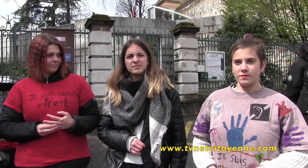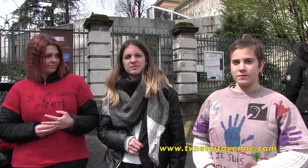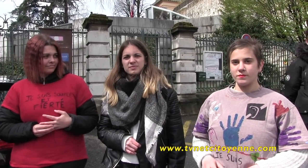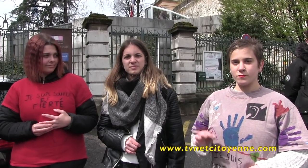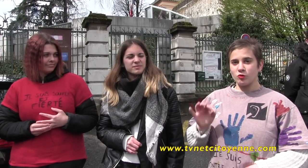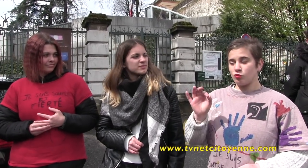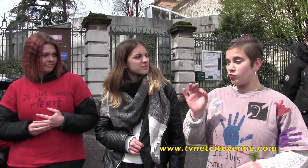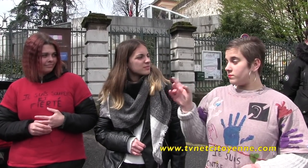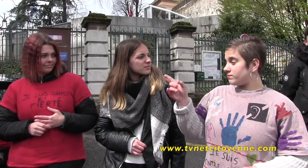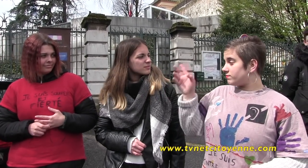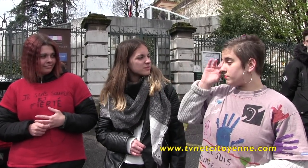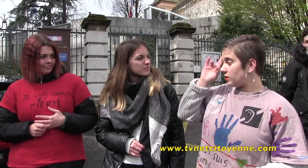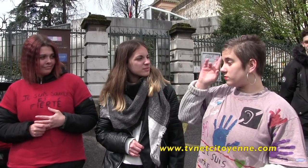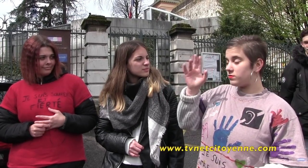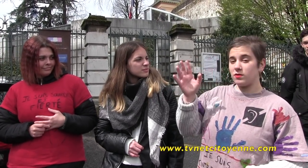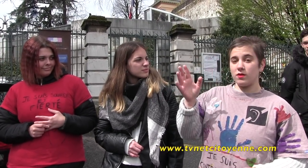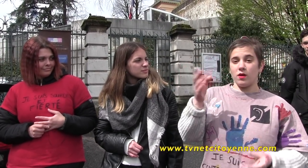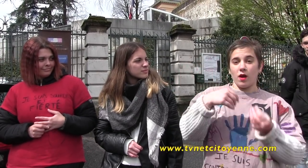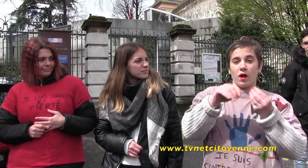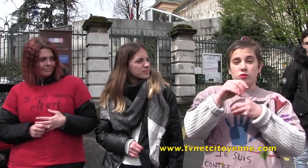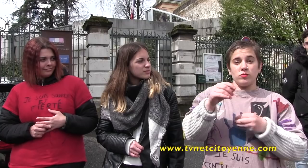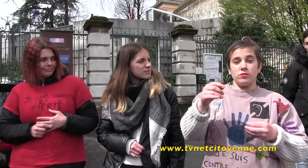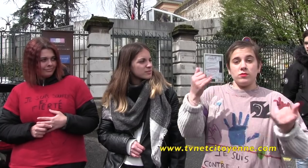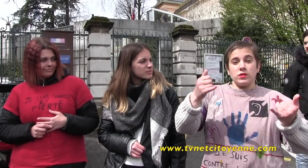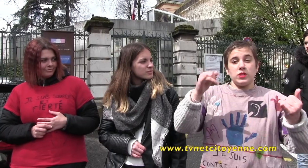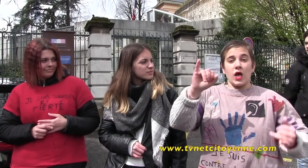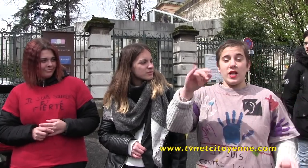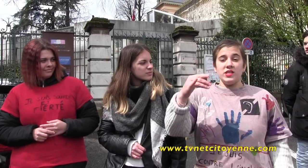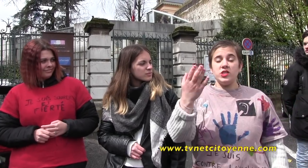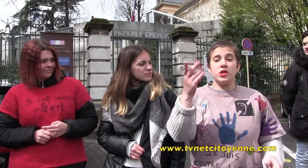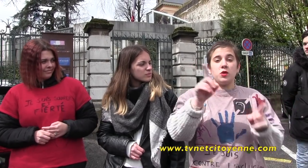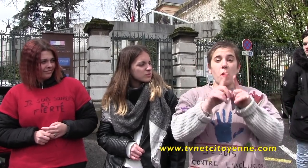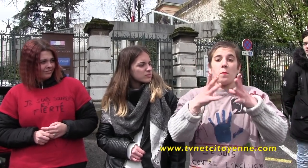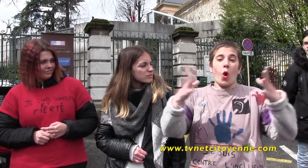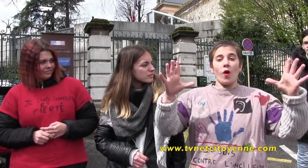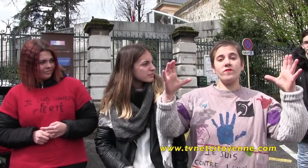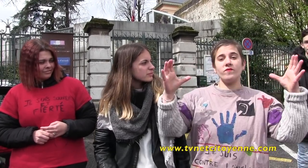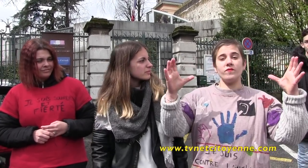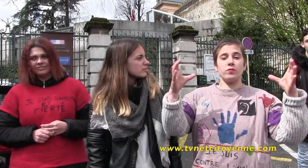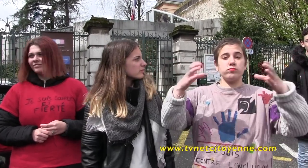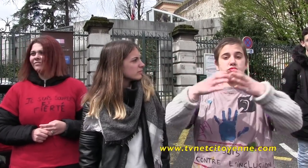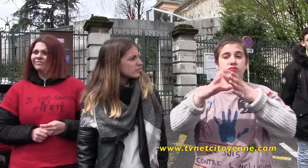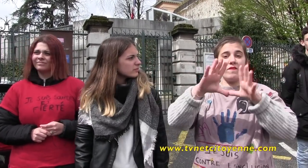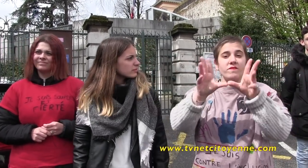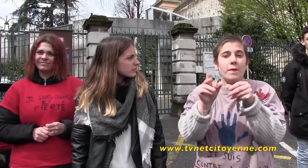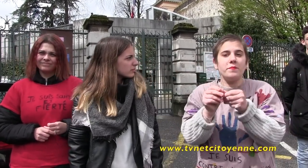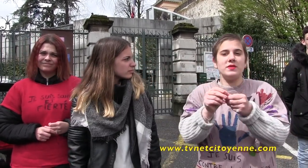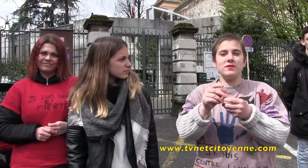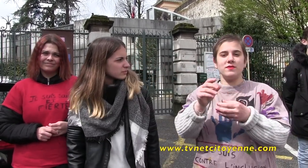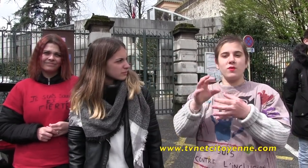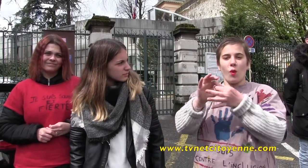signes. Ouais, elles ont raison. En plus, à l'INJS, c'est comme un peu